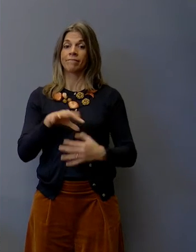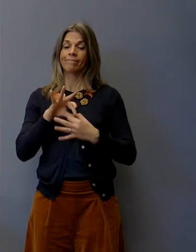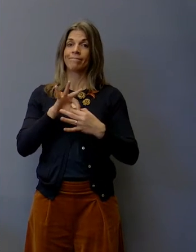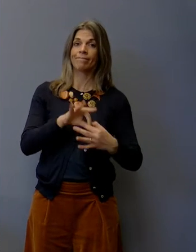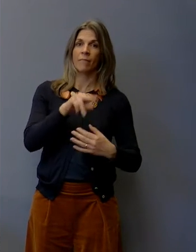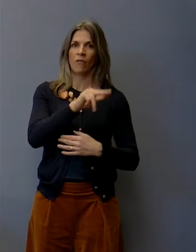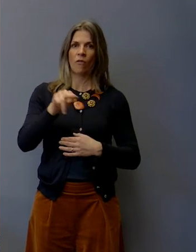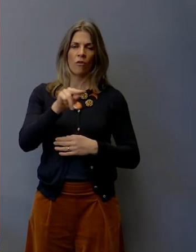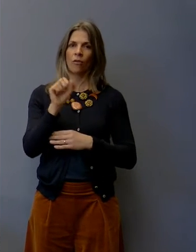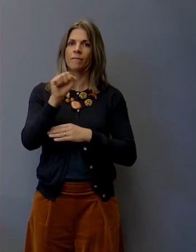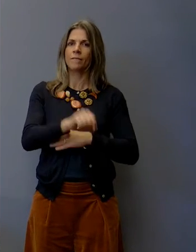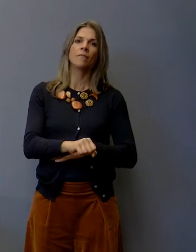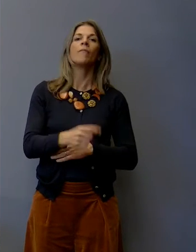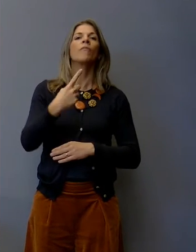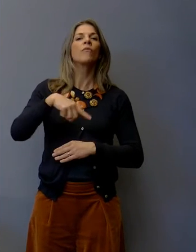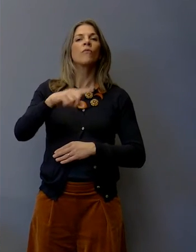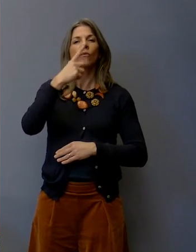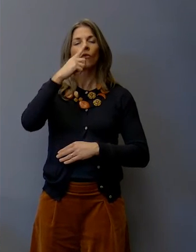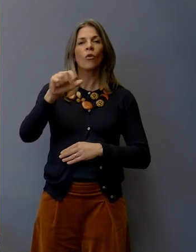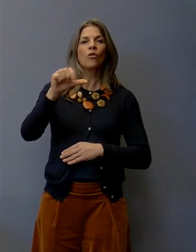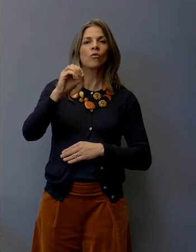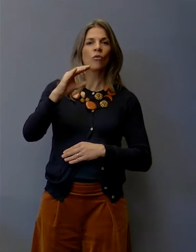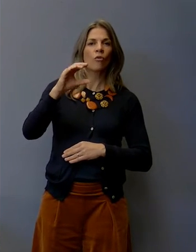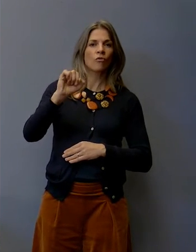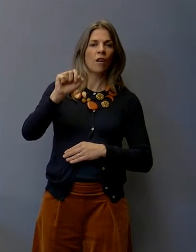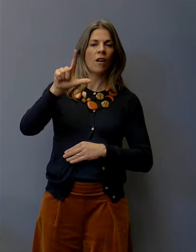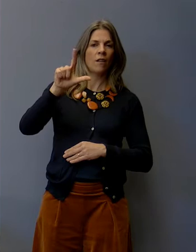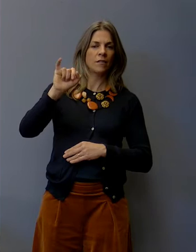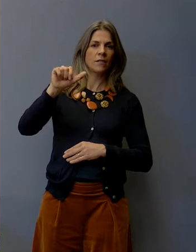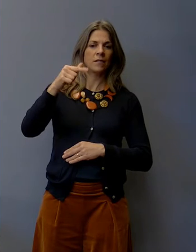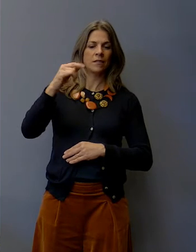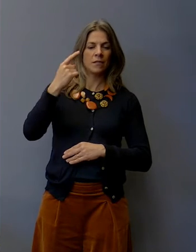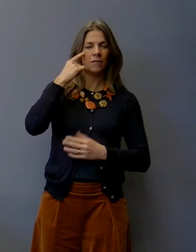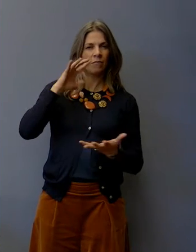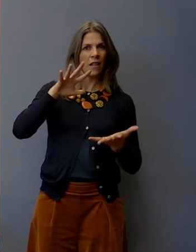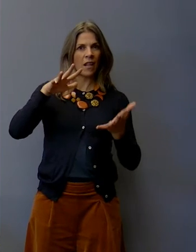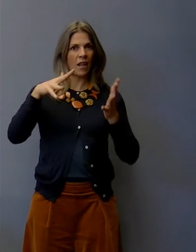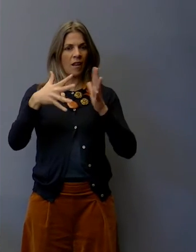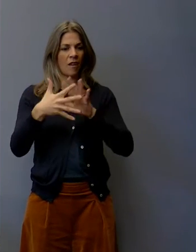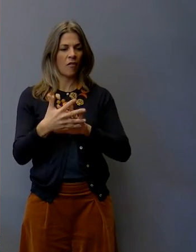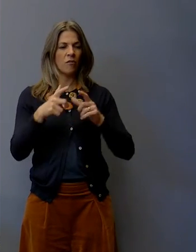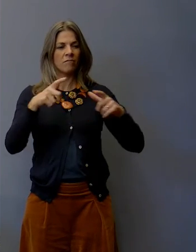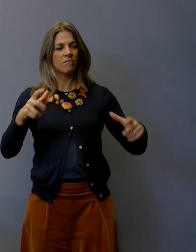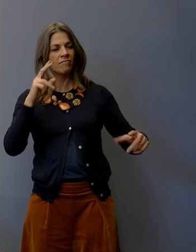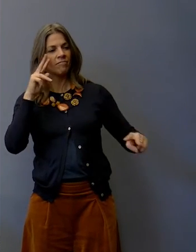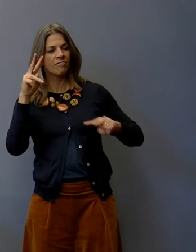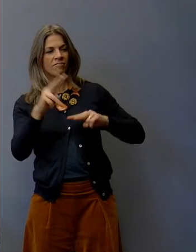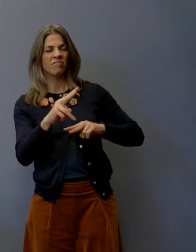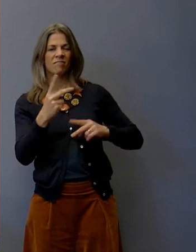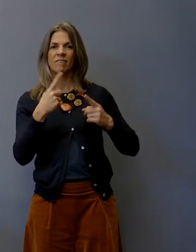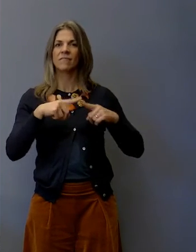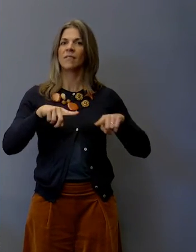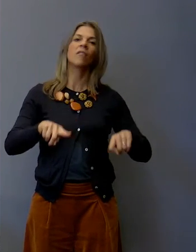riformisti abbiamo un'altra visione della città per noi il modello genova esiste in quanto modello di politica economica